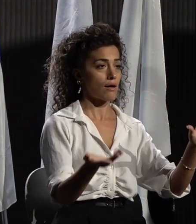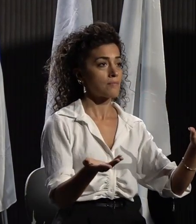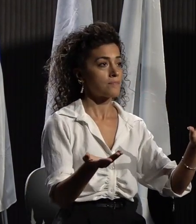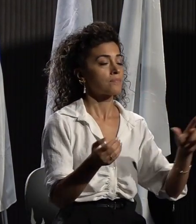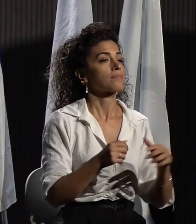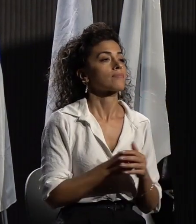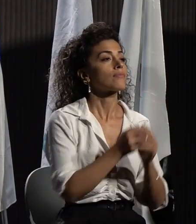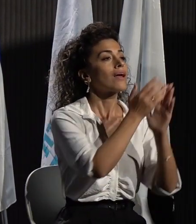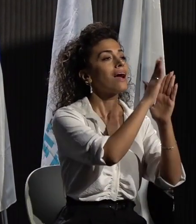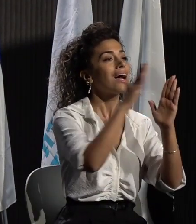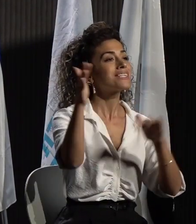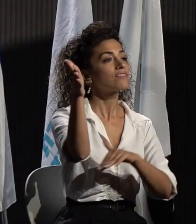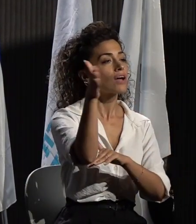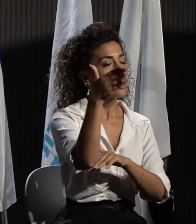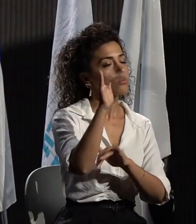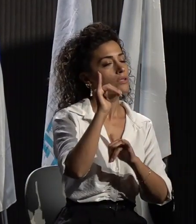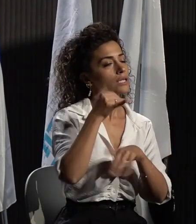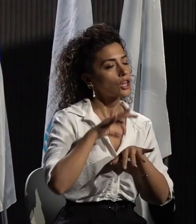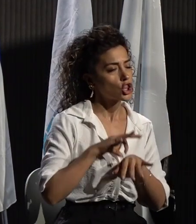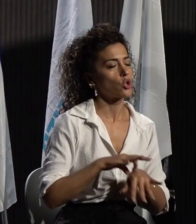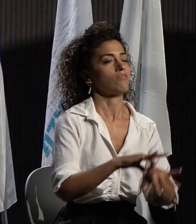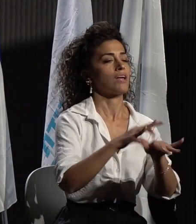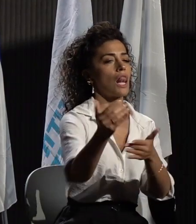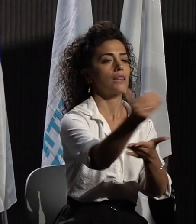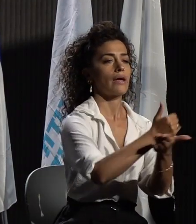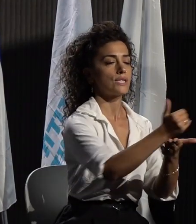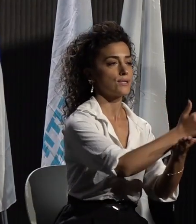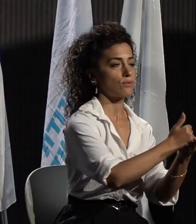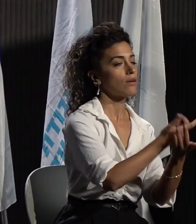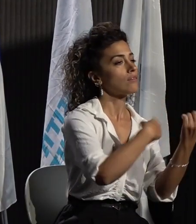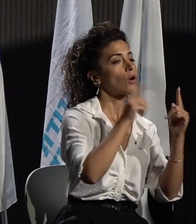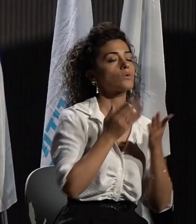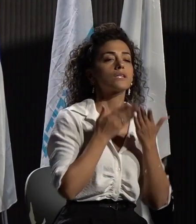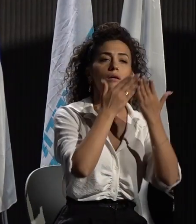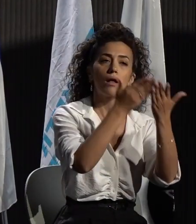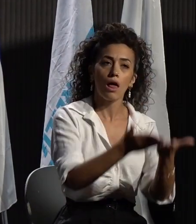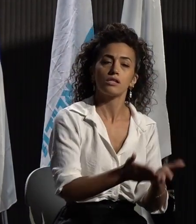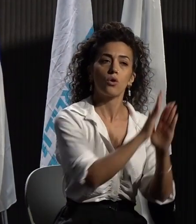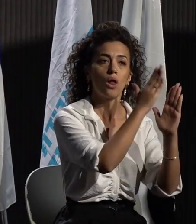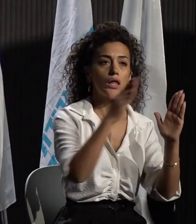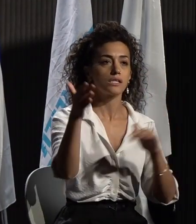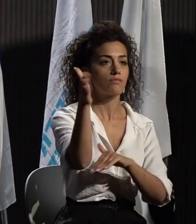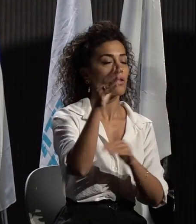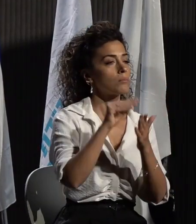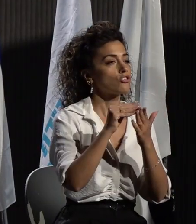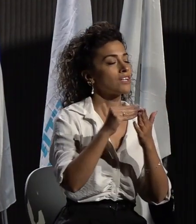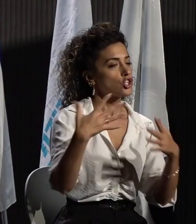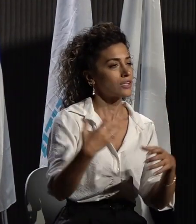הספרייה הלאומית תעמוד ככל הנראה בחזית המבצע הזה, ויש לסייע לה בכל דרך כדי